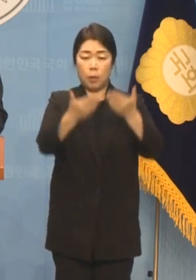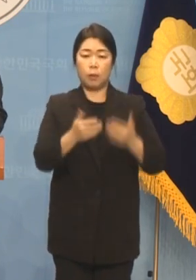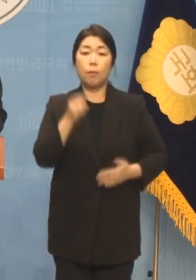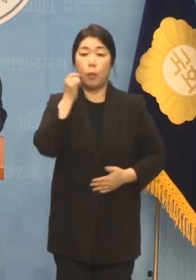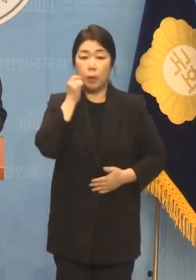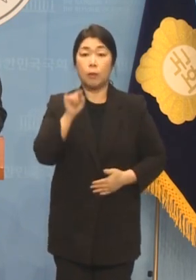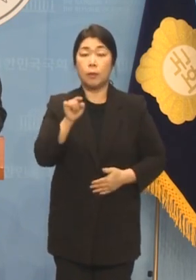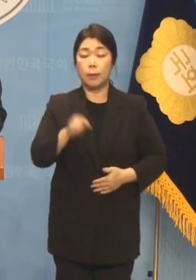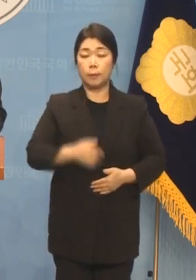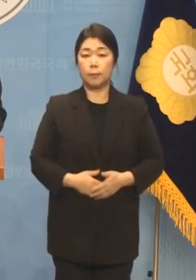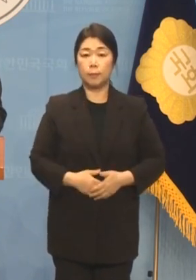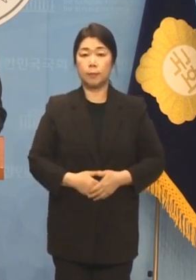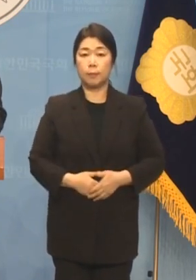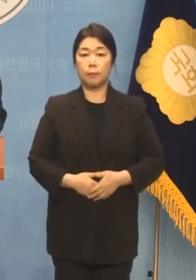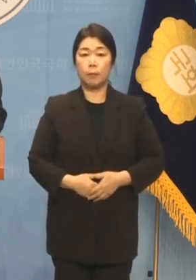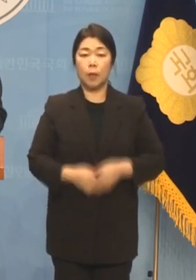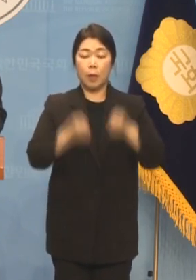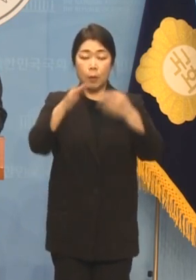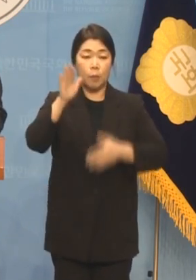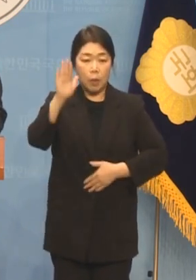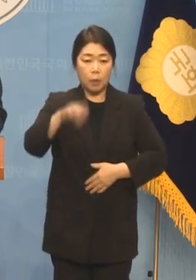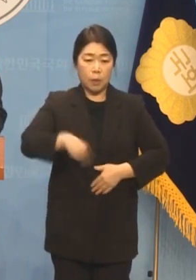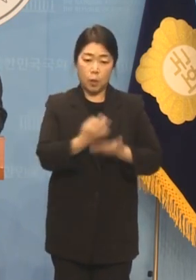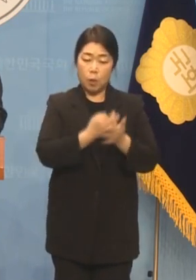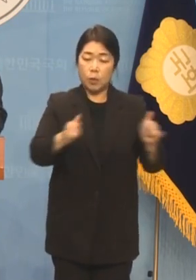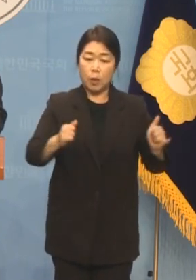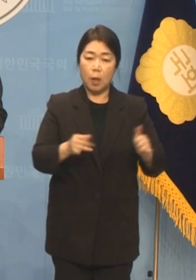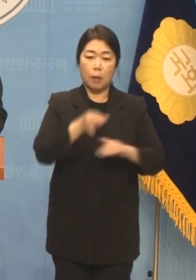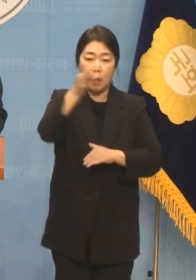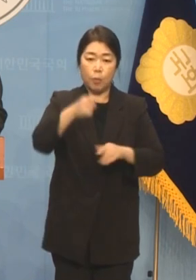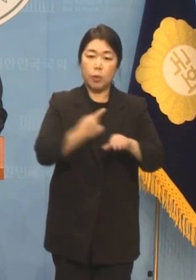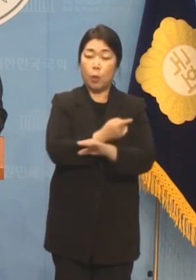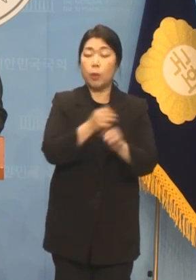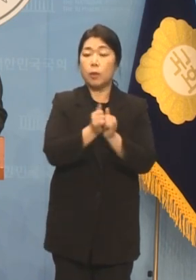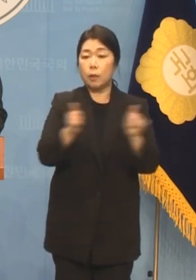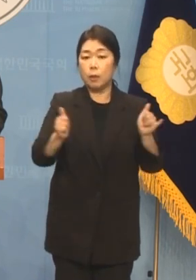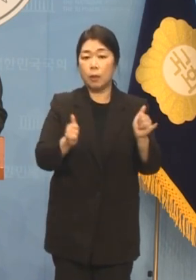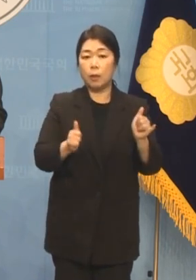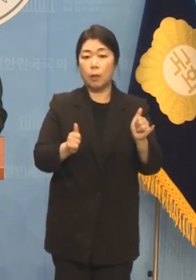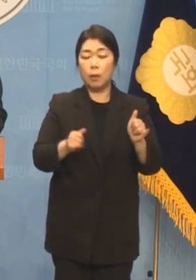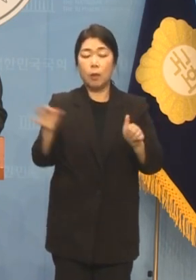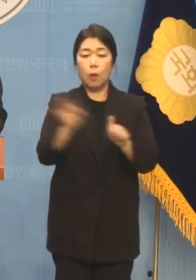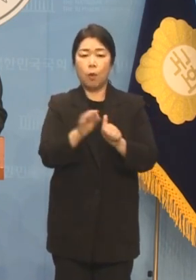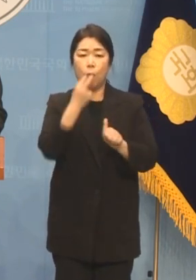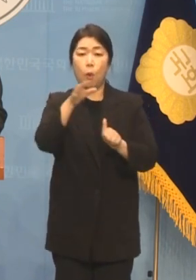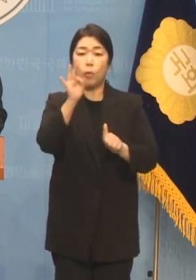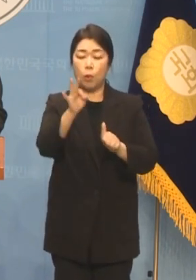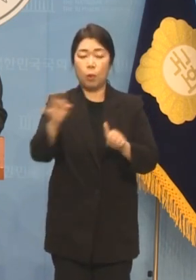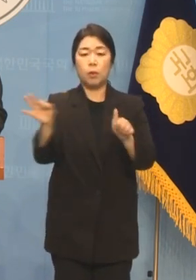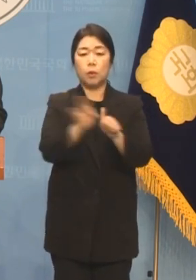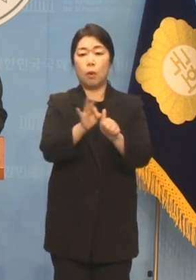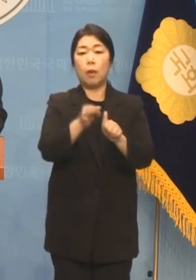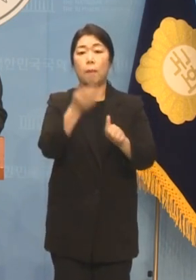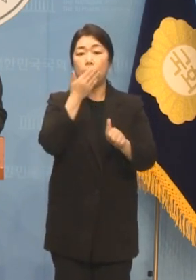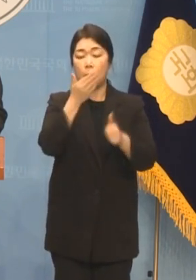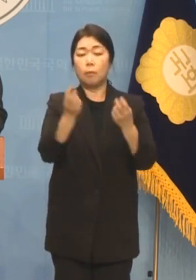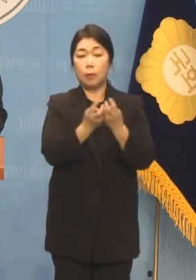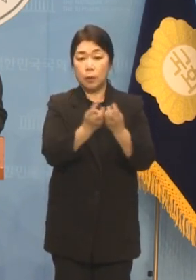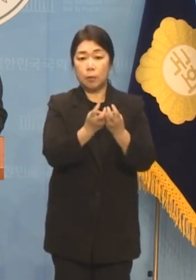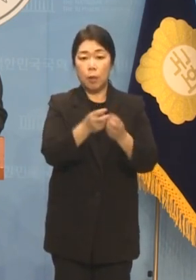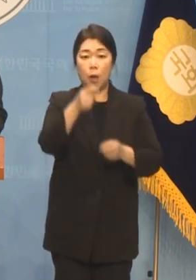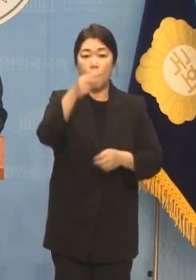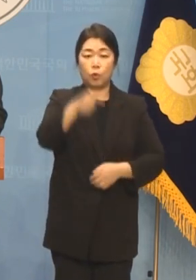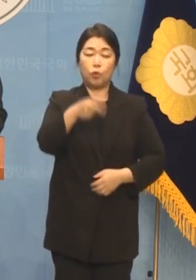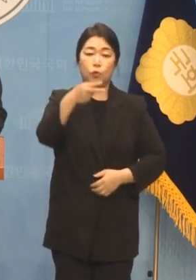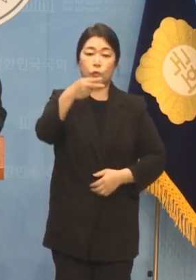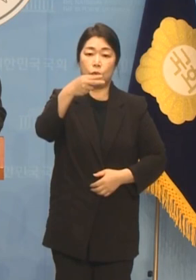있습니다. 새로운 미래는 자영업자와 납부 예외자에게 연금보험료를 지원하는 방식으로 두리누리 사업을 확대해